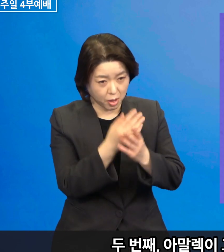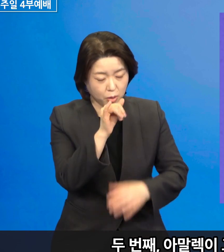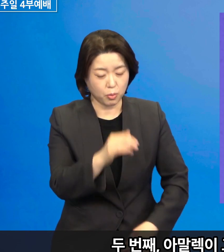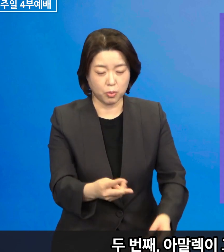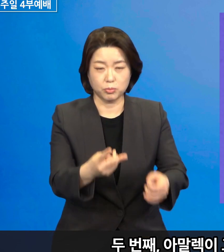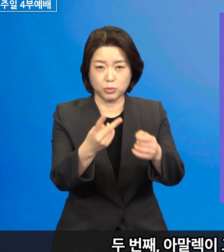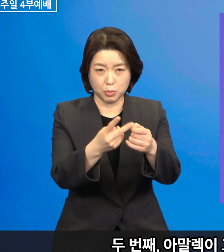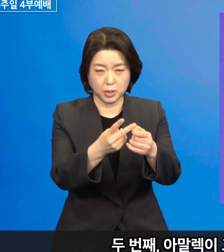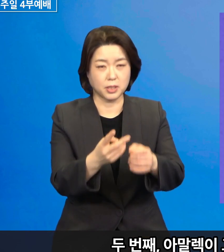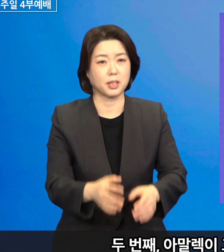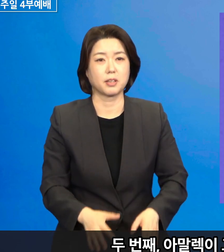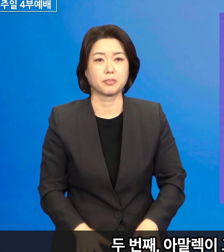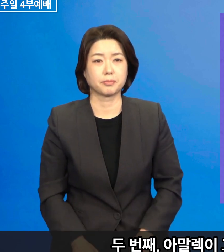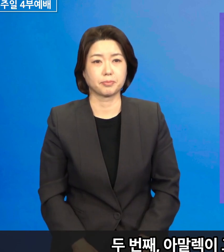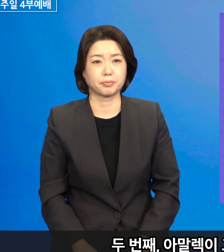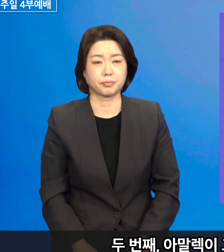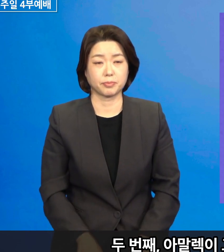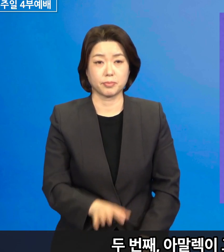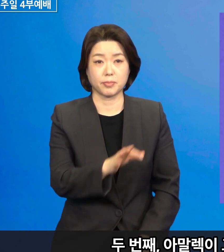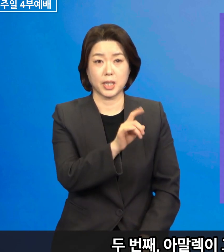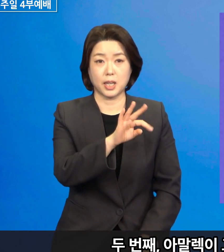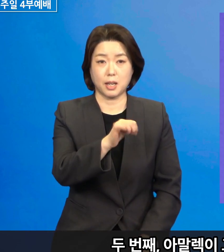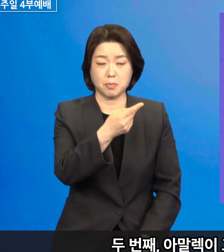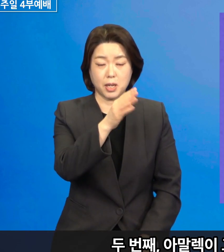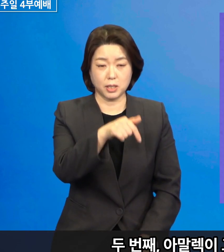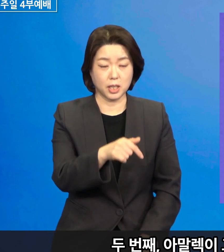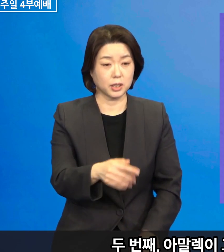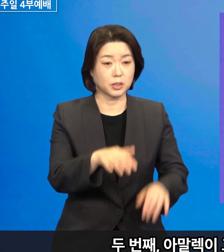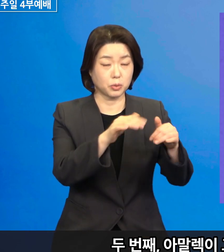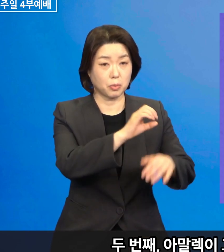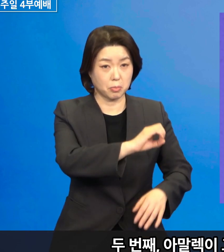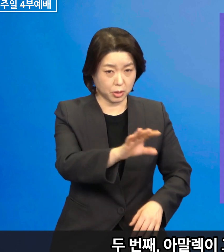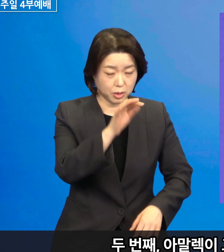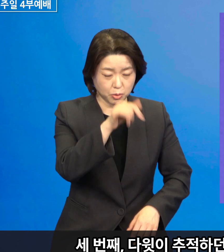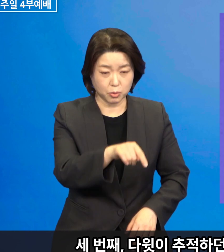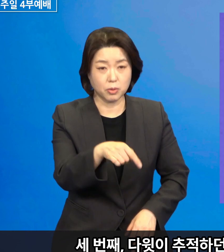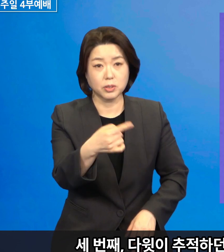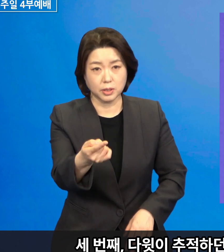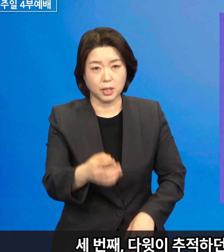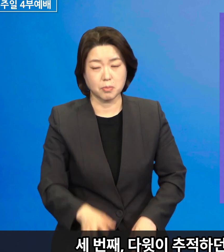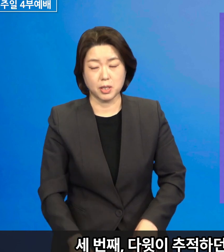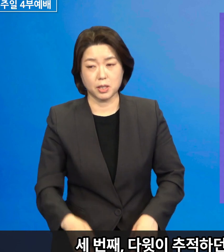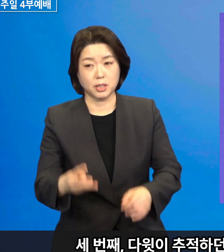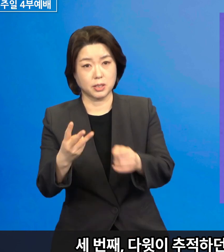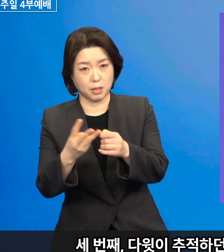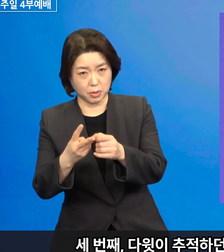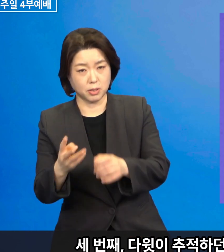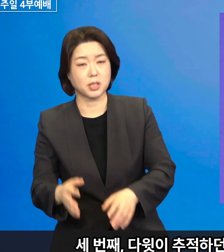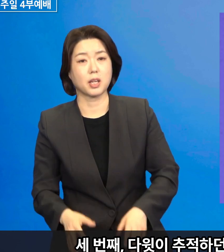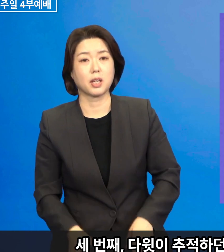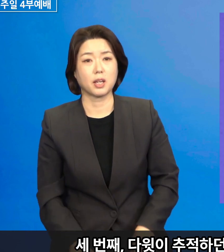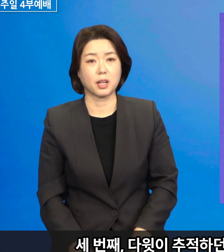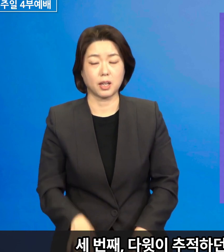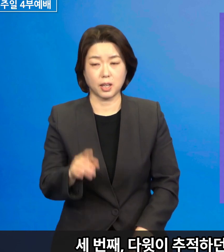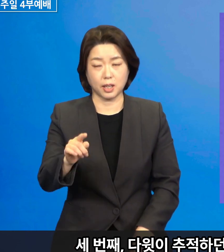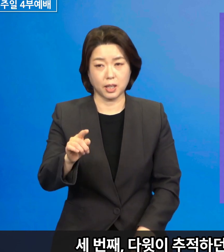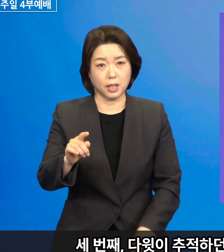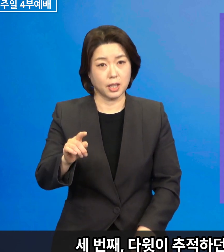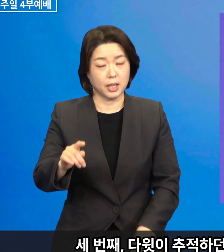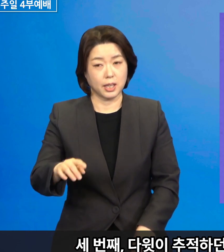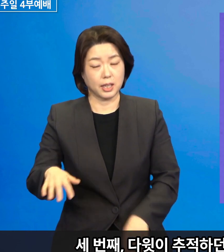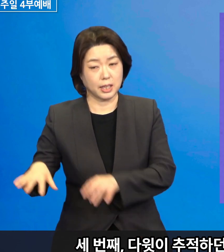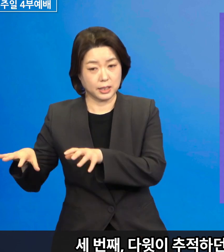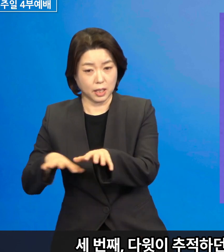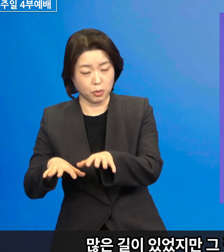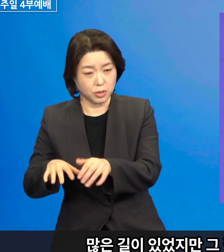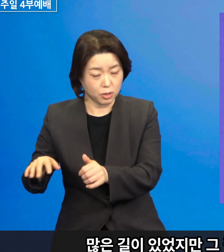번째, 아말렉이 그 종을 버리게 하셨고, 세 번째, 다윗이 추적하던 길에